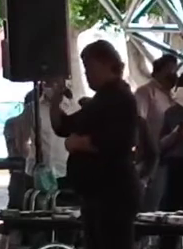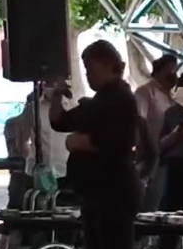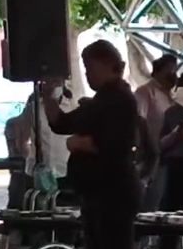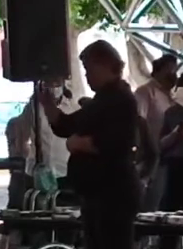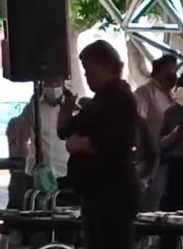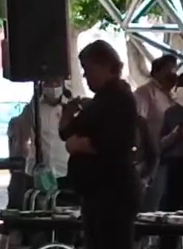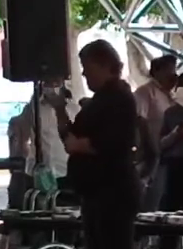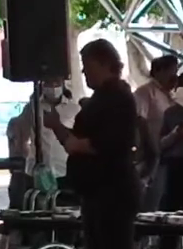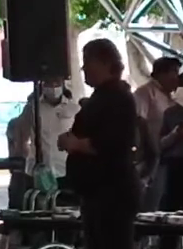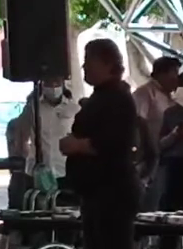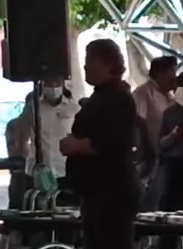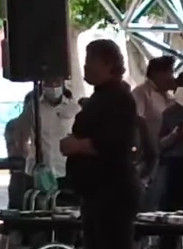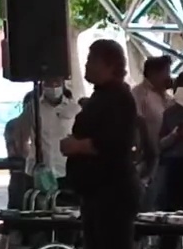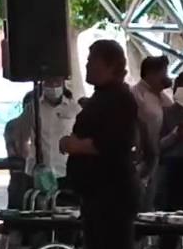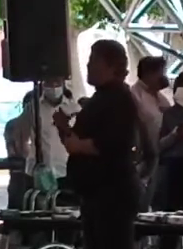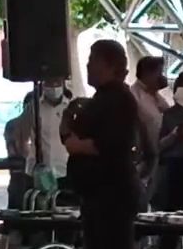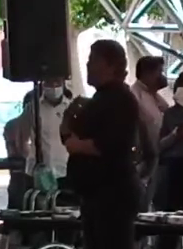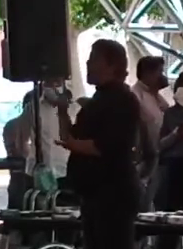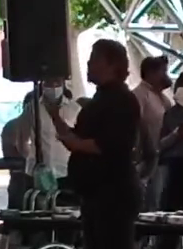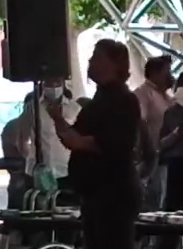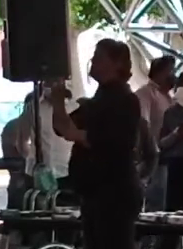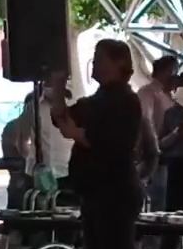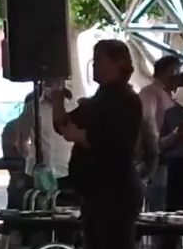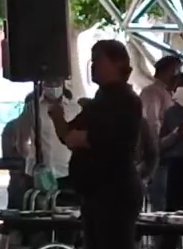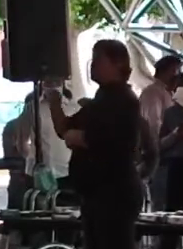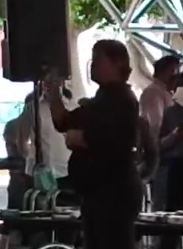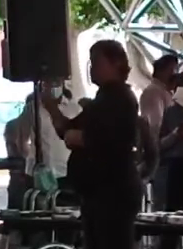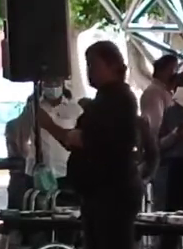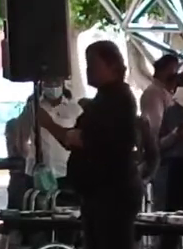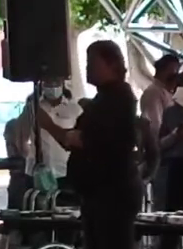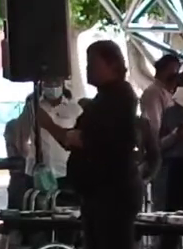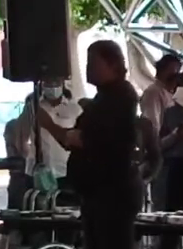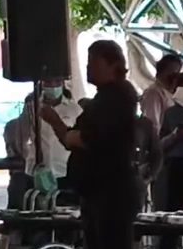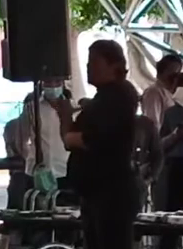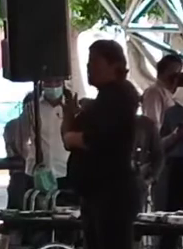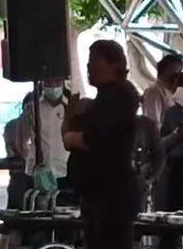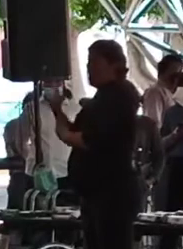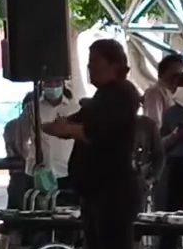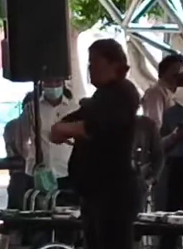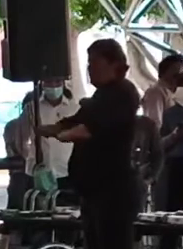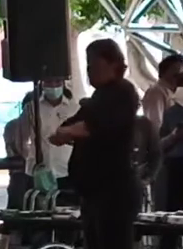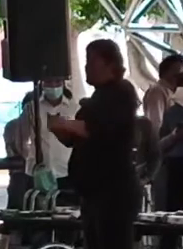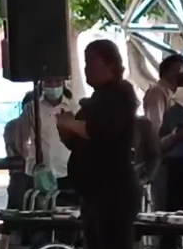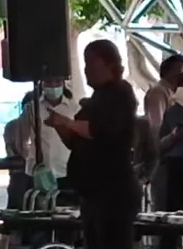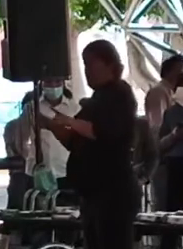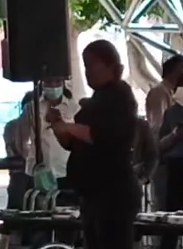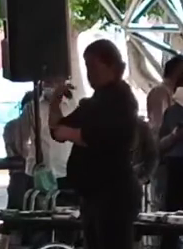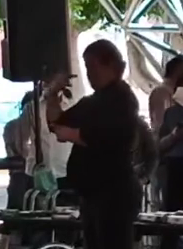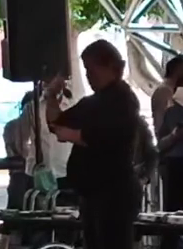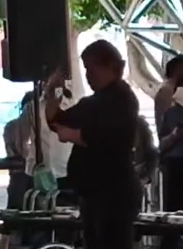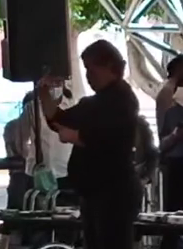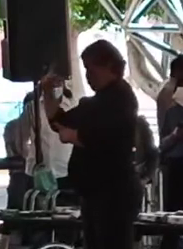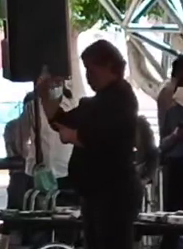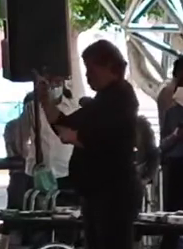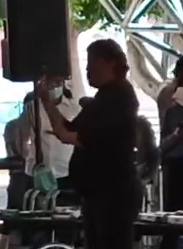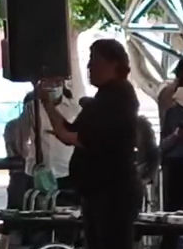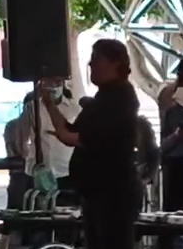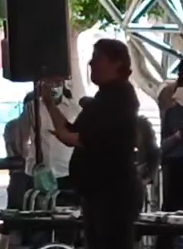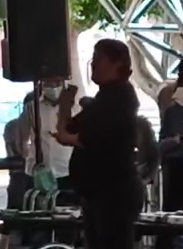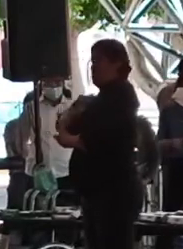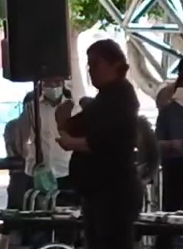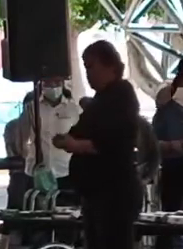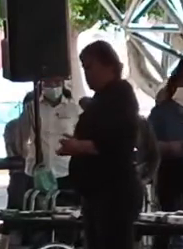eventos el fin de semana, los domingos, en su municipio va a haber